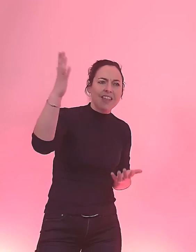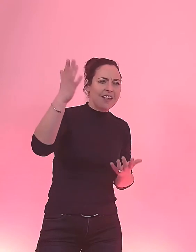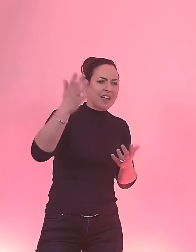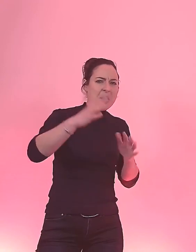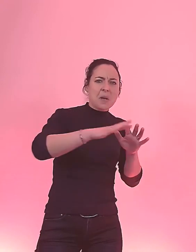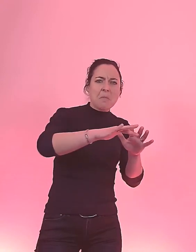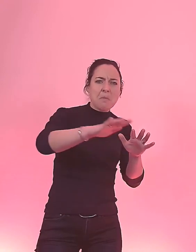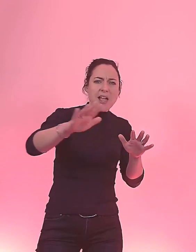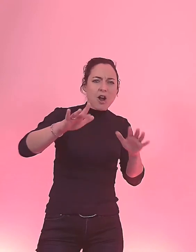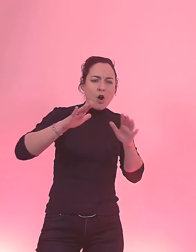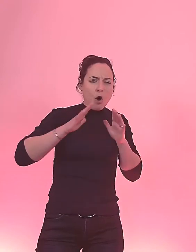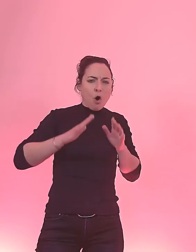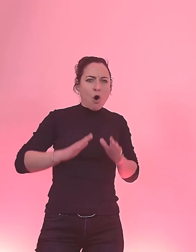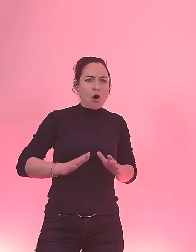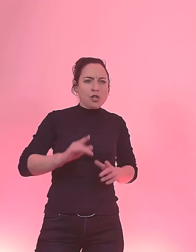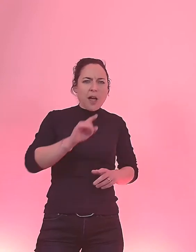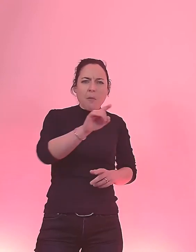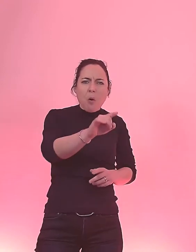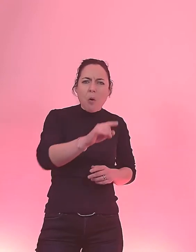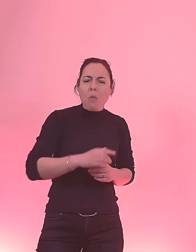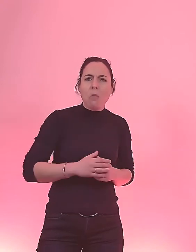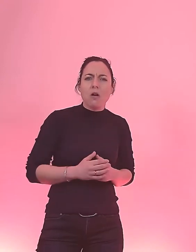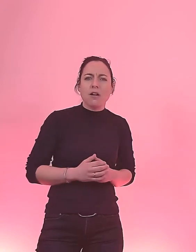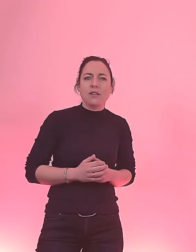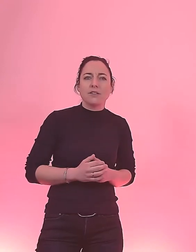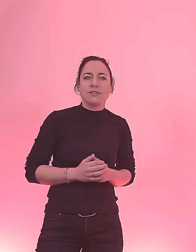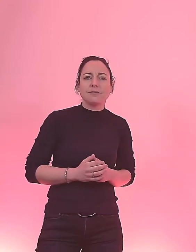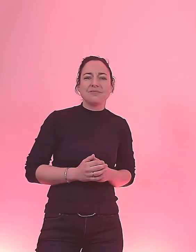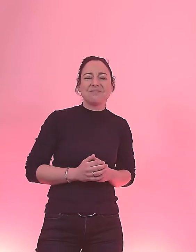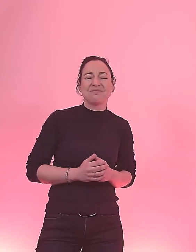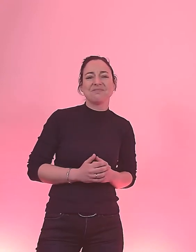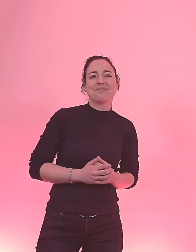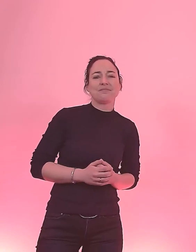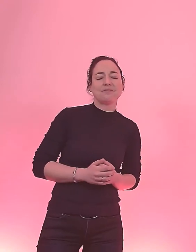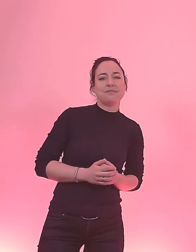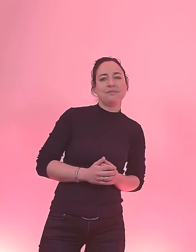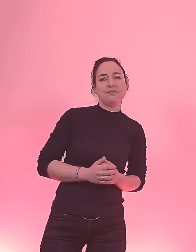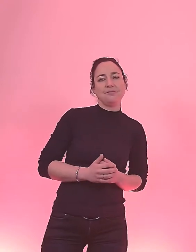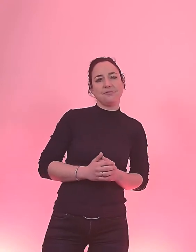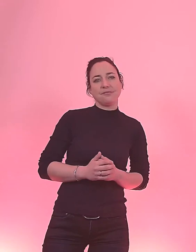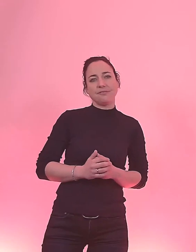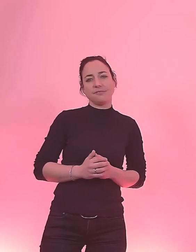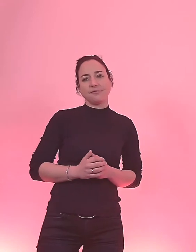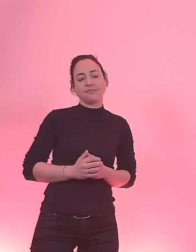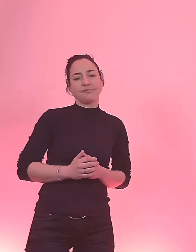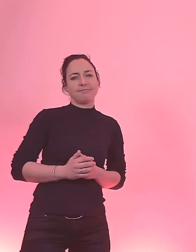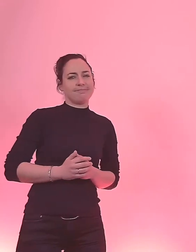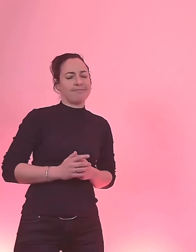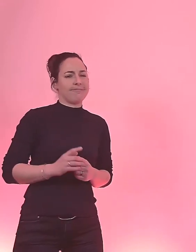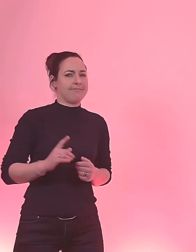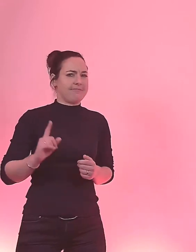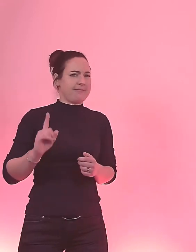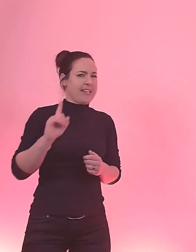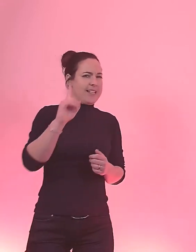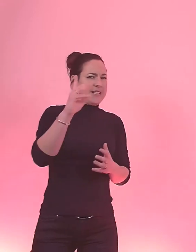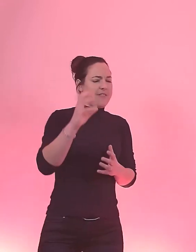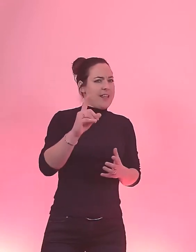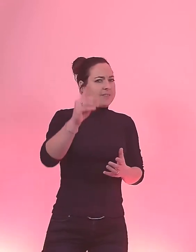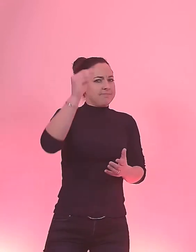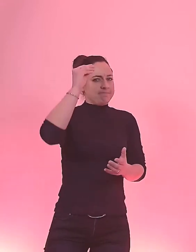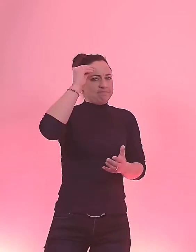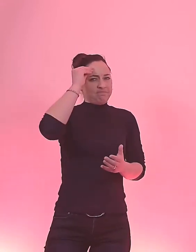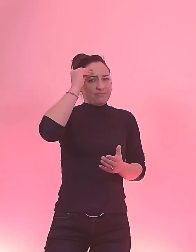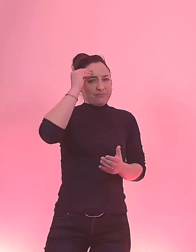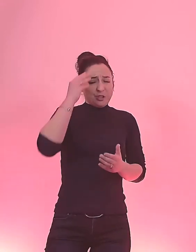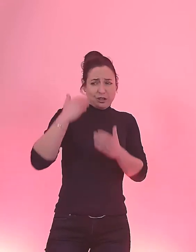gehoorzamen als eerste zou ik even willen noteren voordat we deze geschiedenis induiken de discipelen